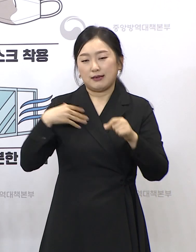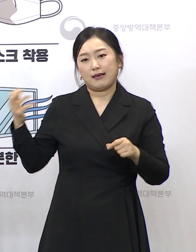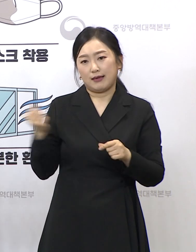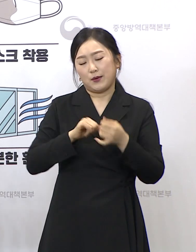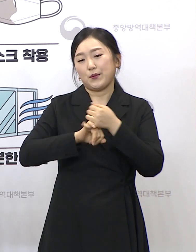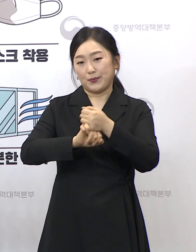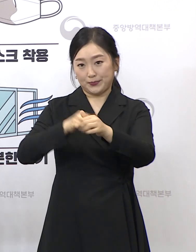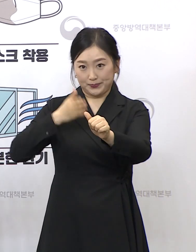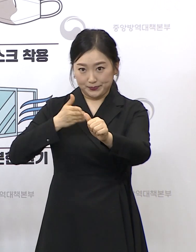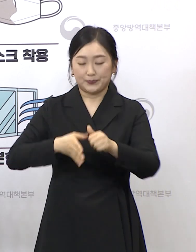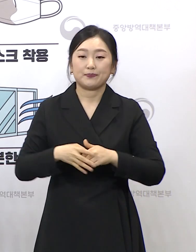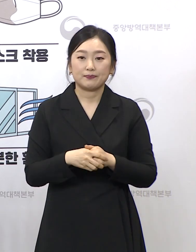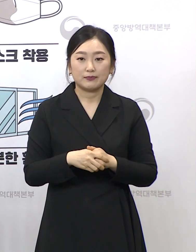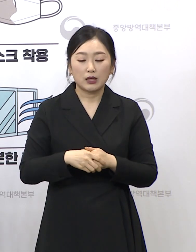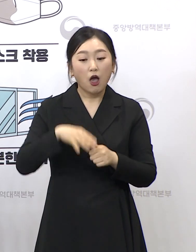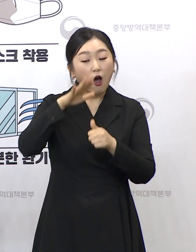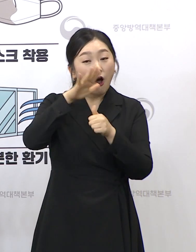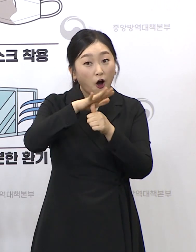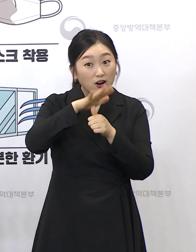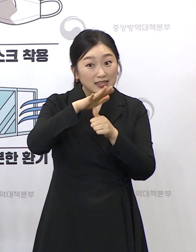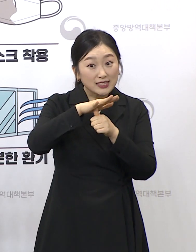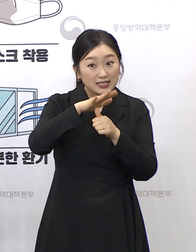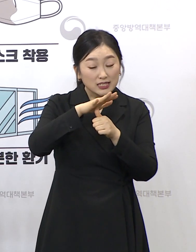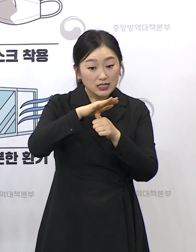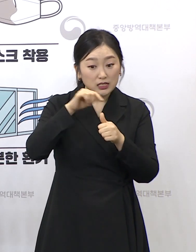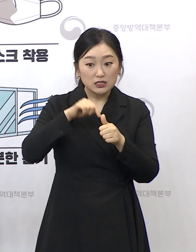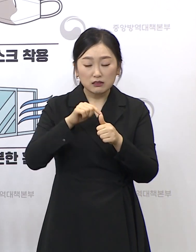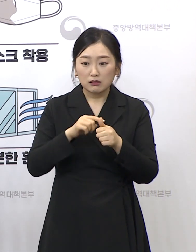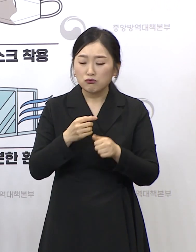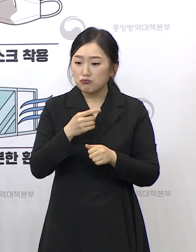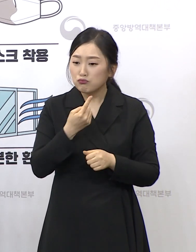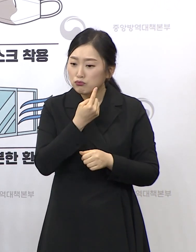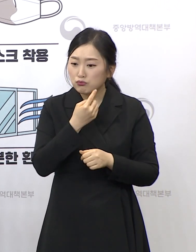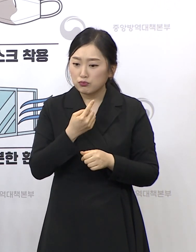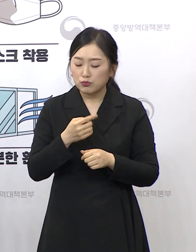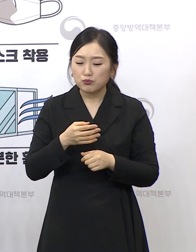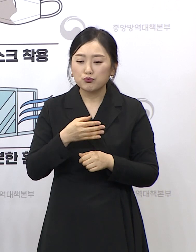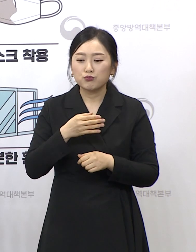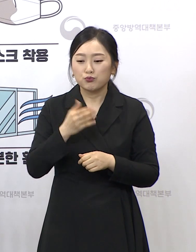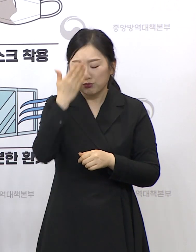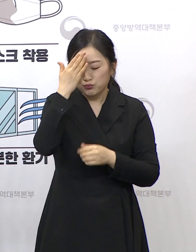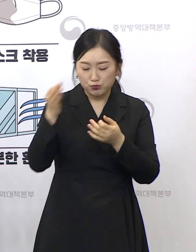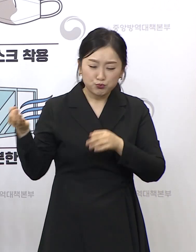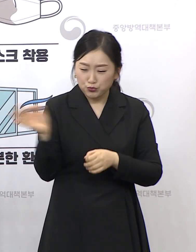어린이의 경우에는 국민건강보험증으로 대상 여부 확인이 가능합니다.